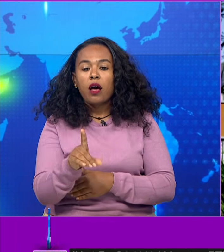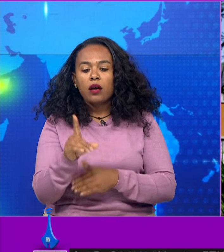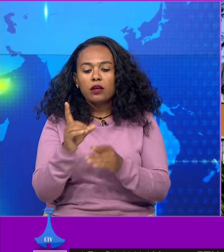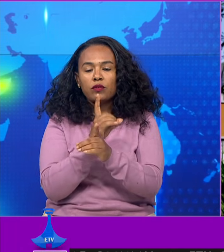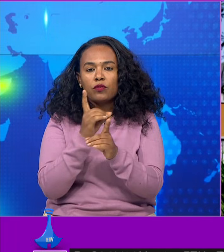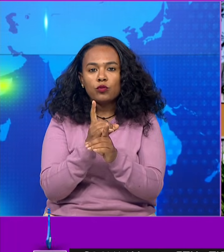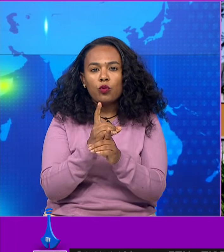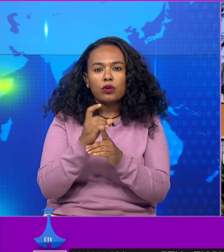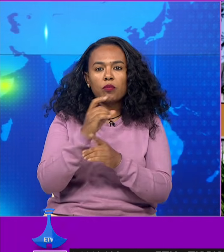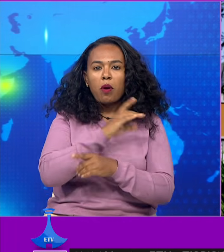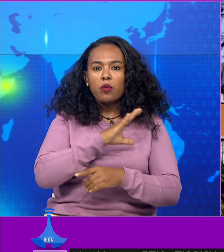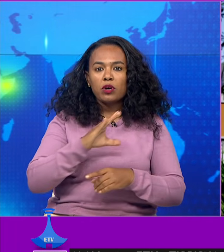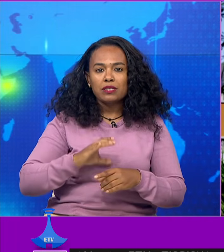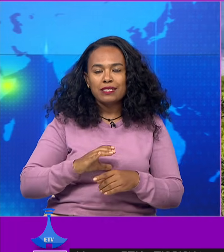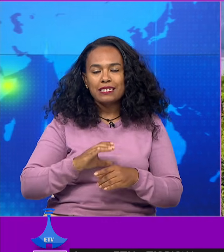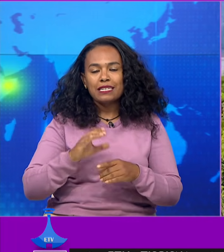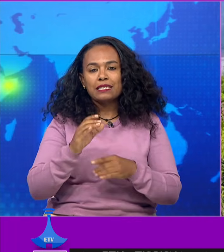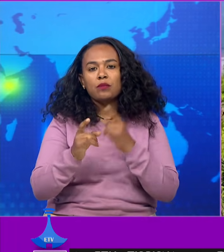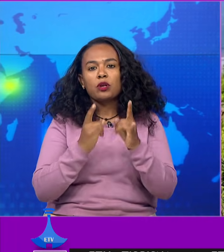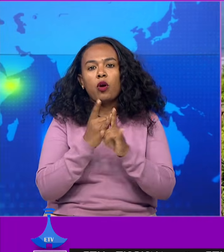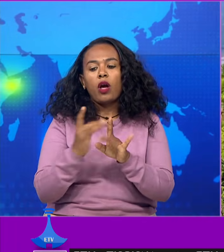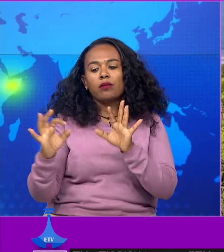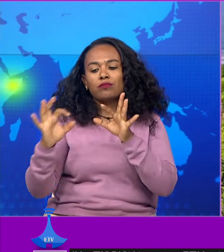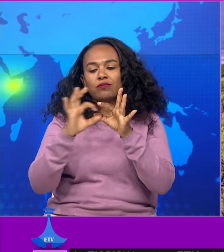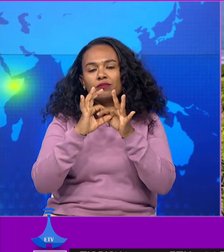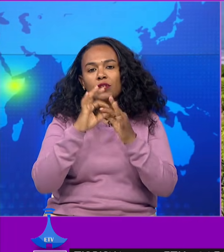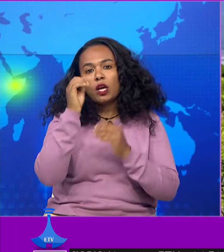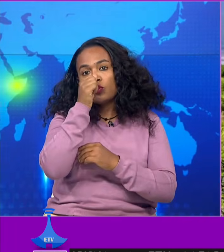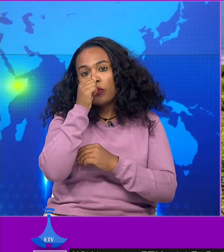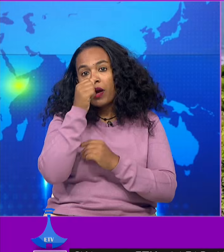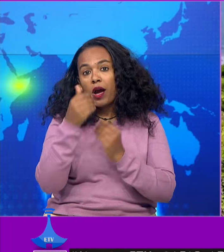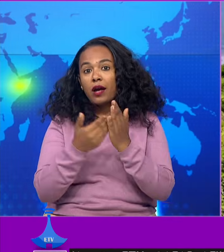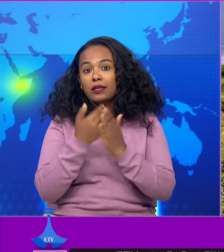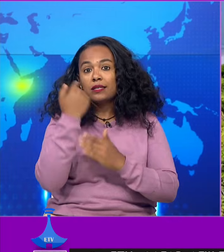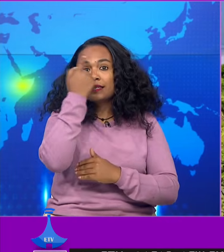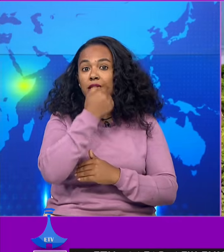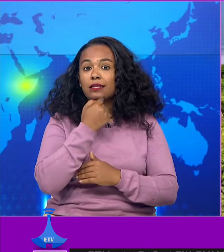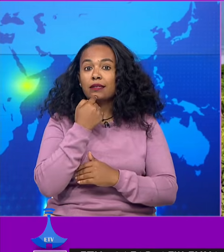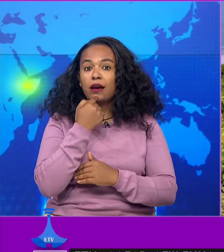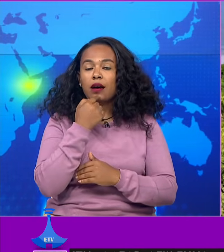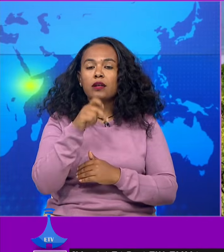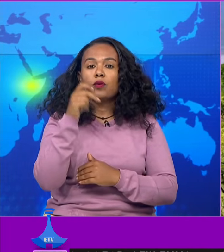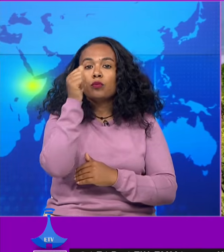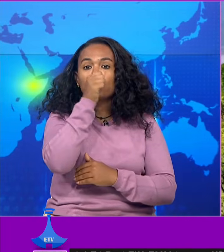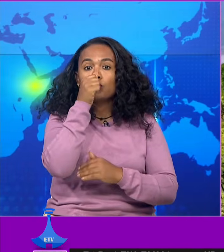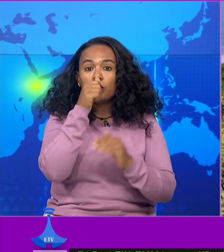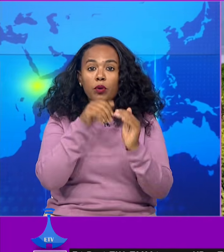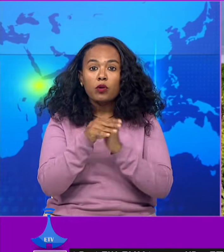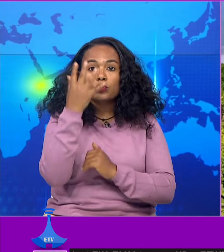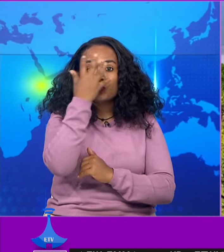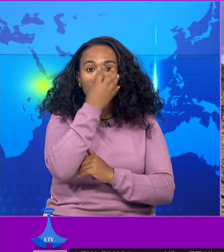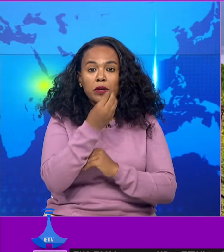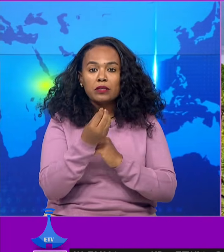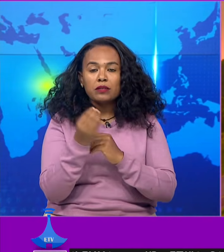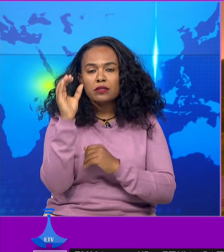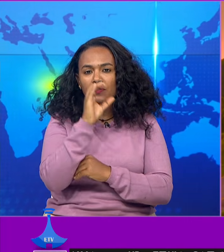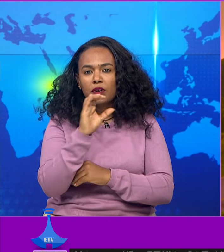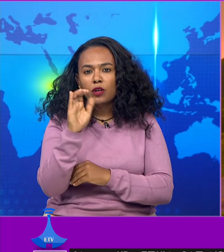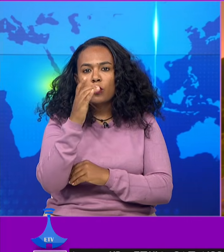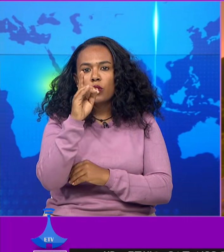ሞገስን ከዘመናዊ ግንባታ ጋር ያስተሳሰረ የኢትዮጵያ አዲስ ገጽታ። በደቡብ ኢትዮጵያ ውስጥ ውበት ሲፈለግ